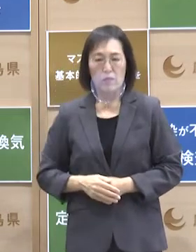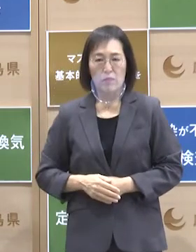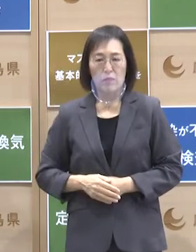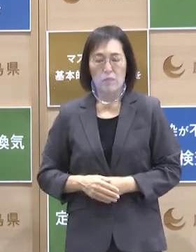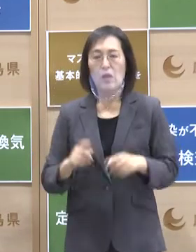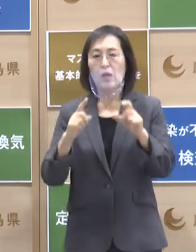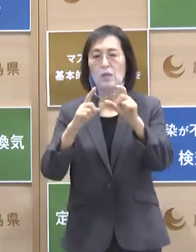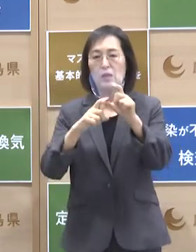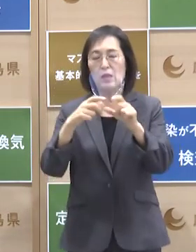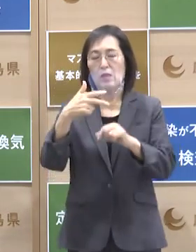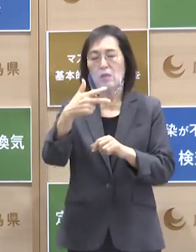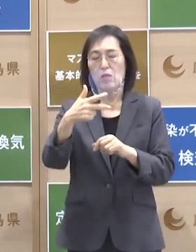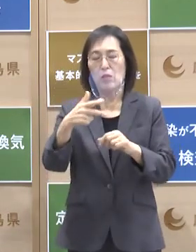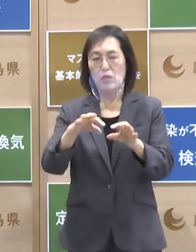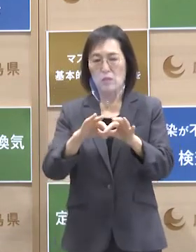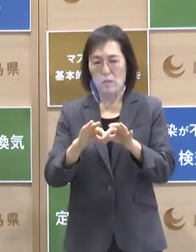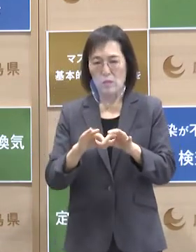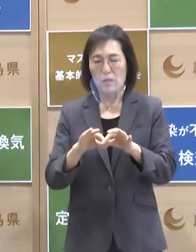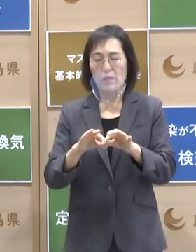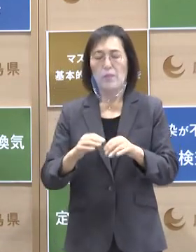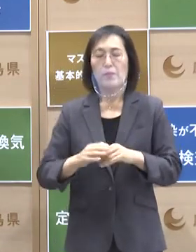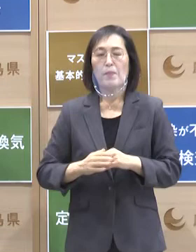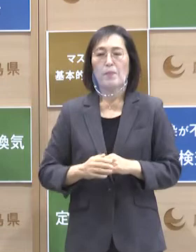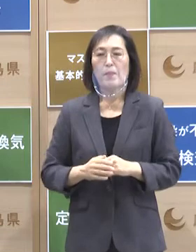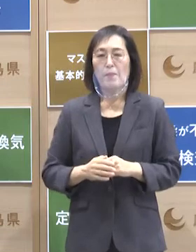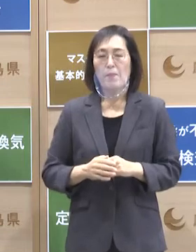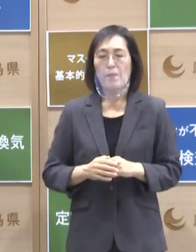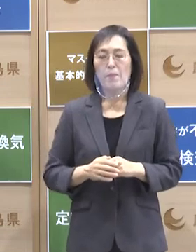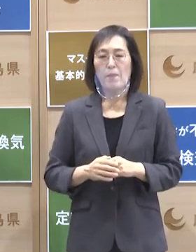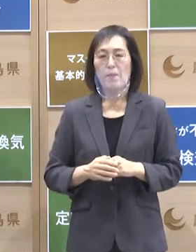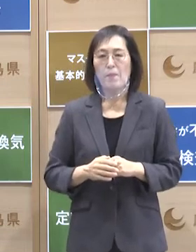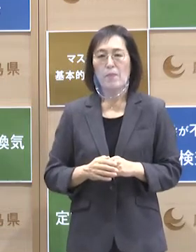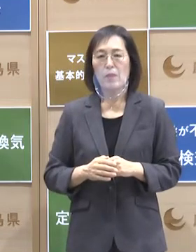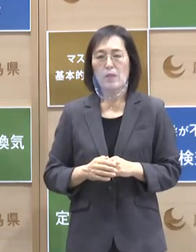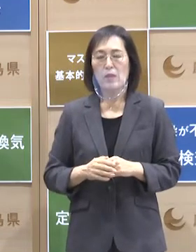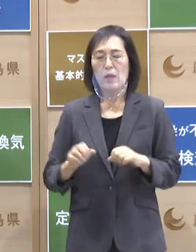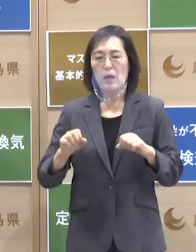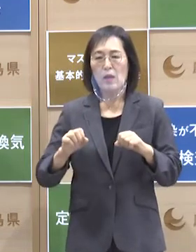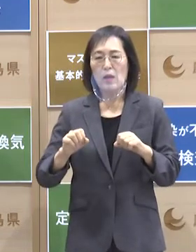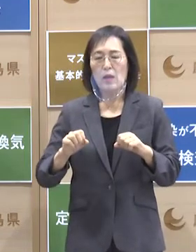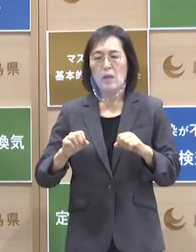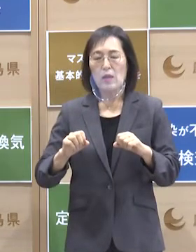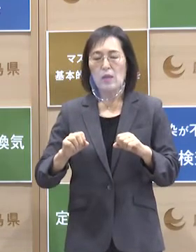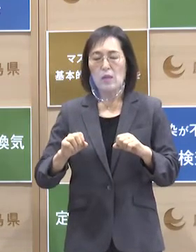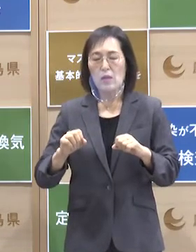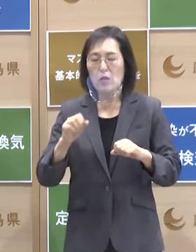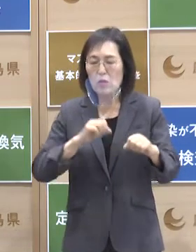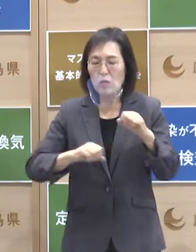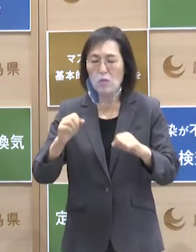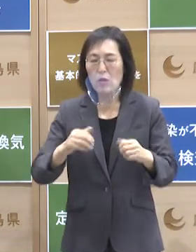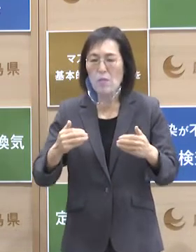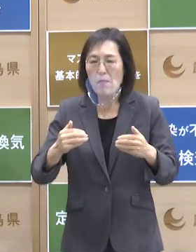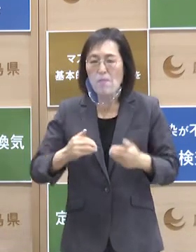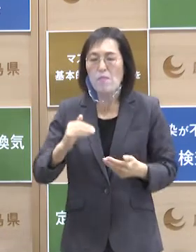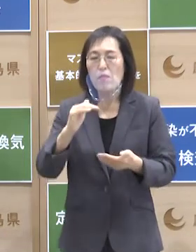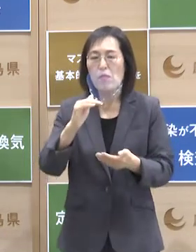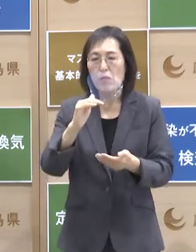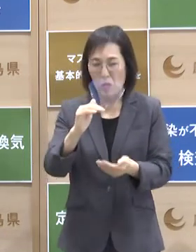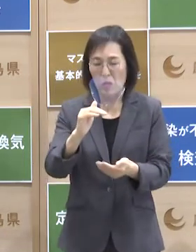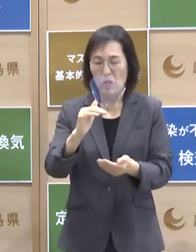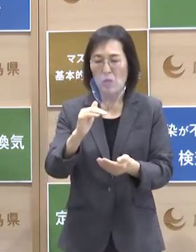については今ですね、やはりやるべき事項というか取り組むべき事項というの